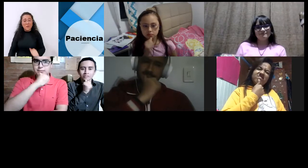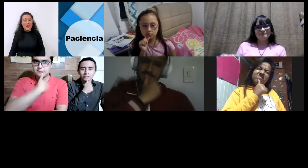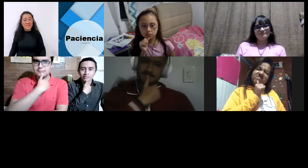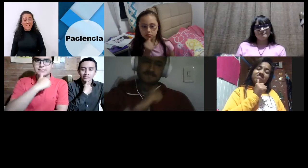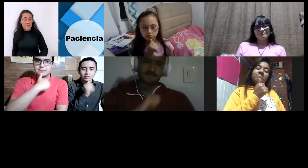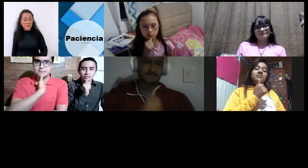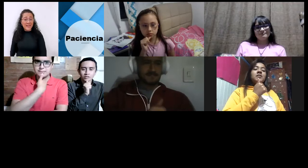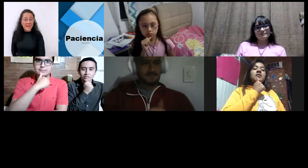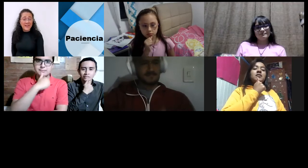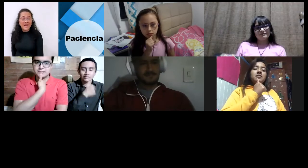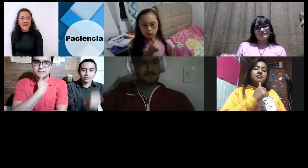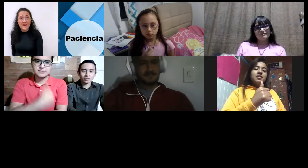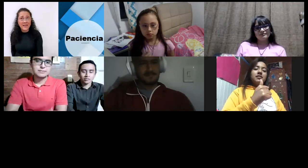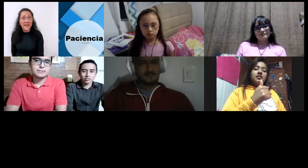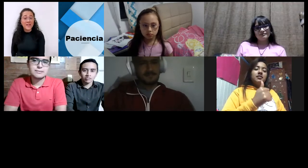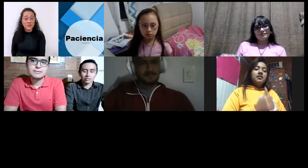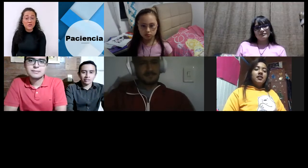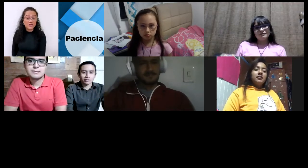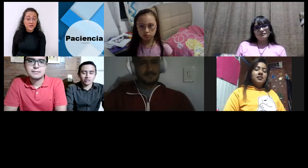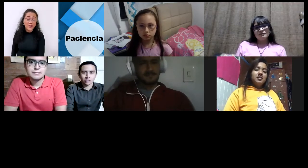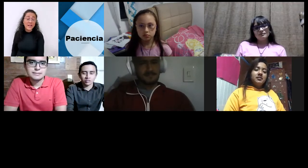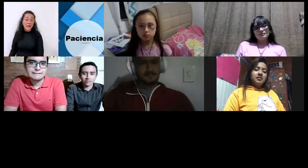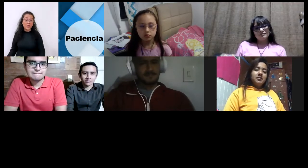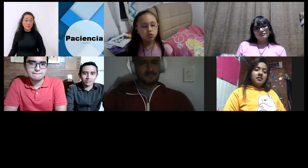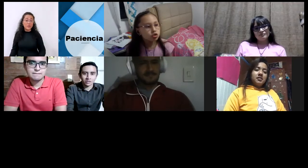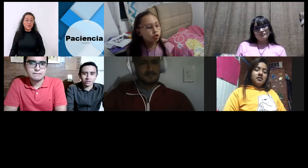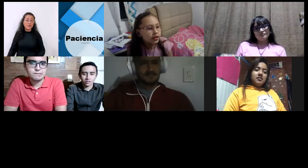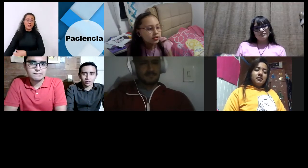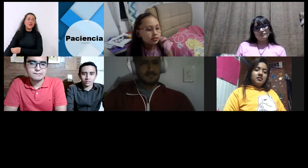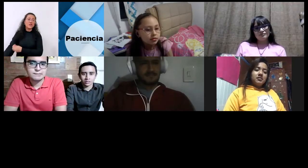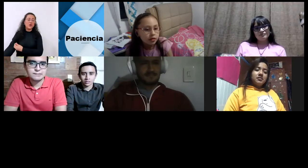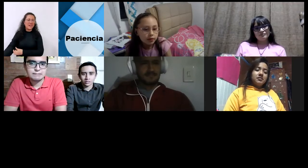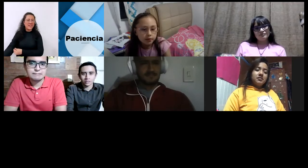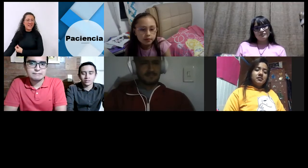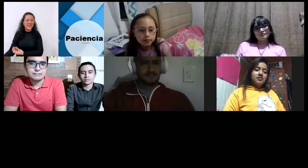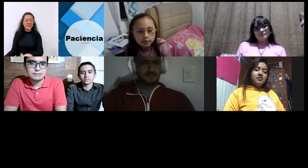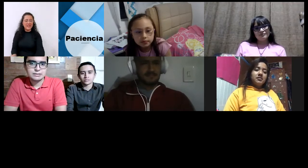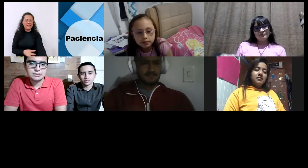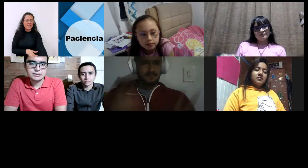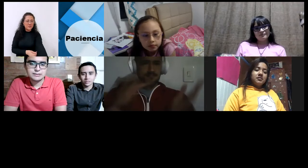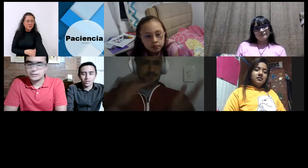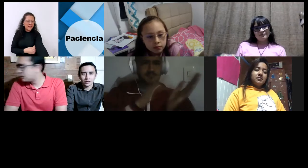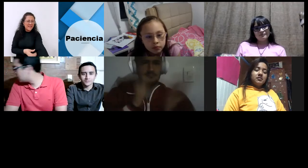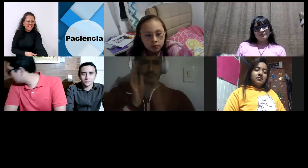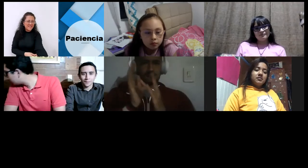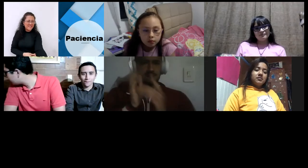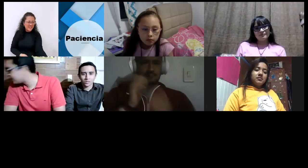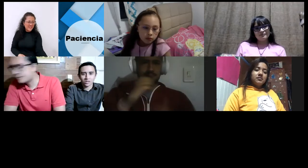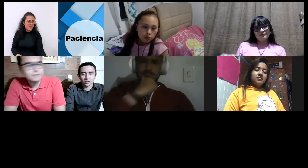Cuando hablamos que Jesús sufrió en la cruz por nosotros o que el infierno es un lugar de castigo, o